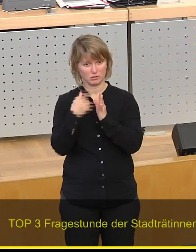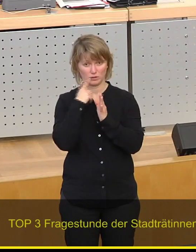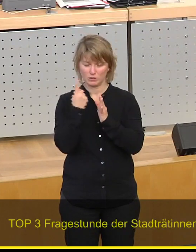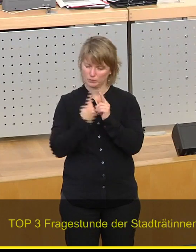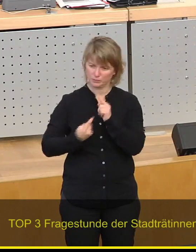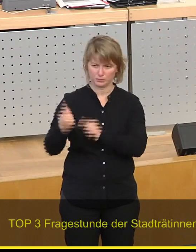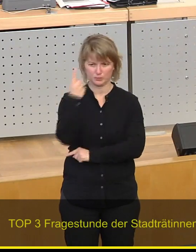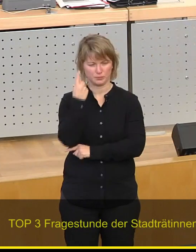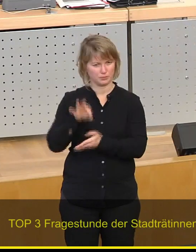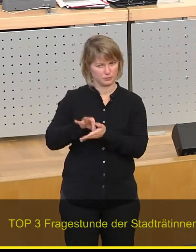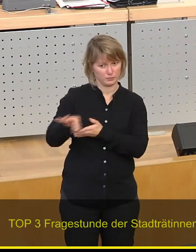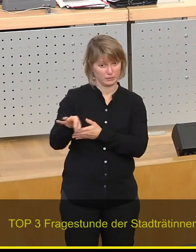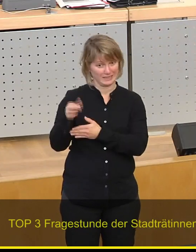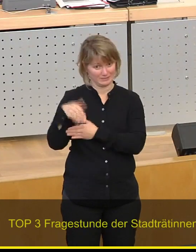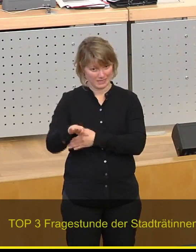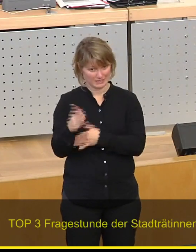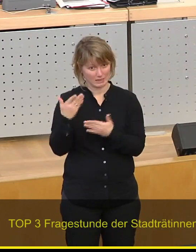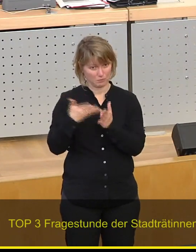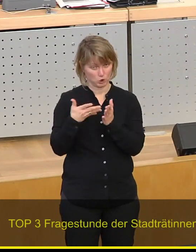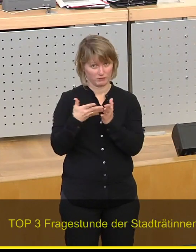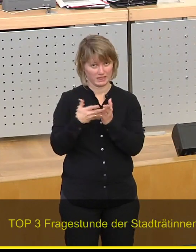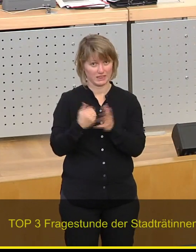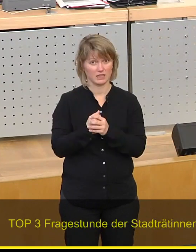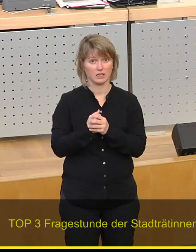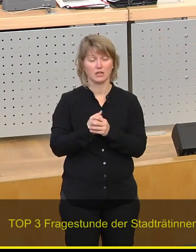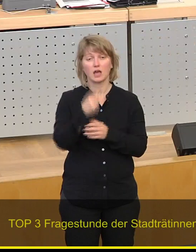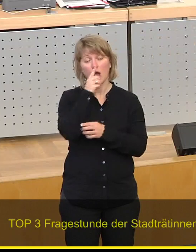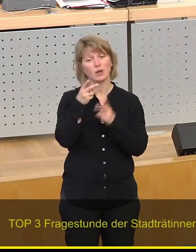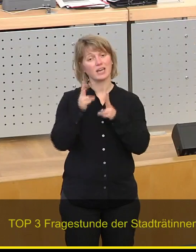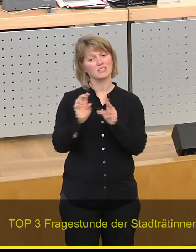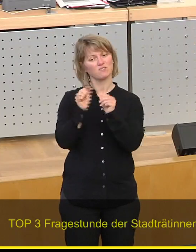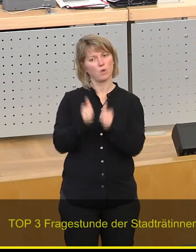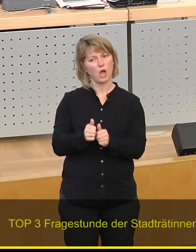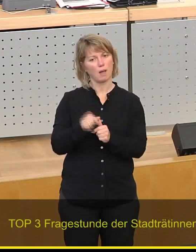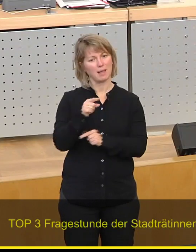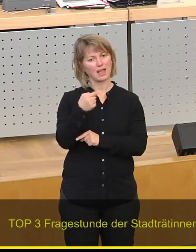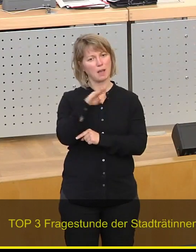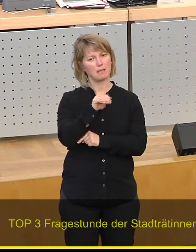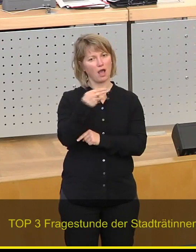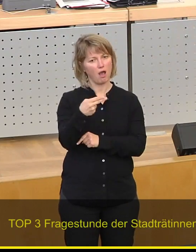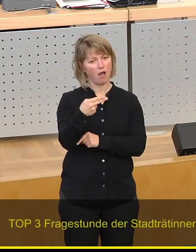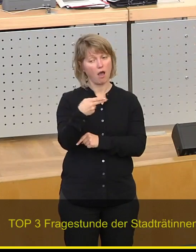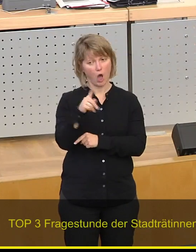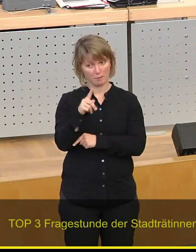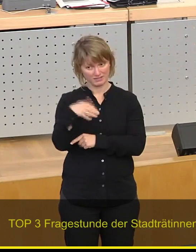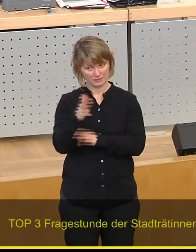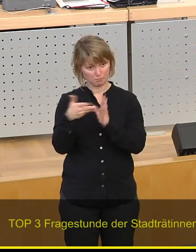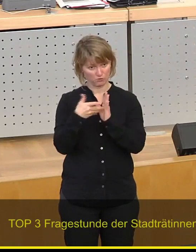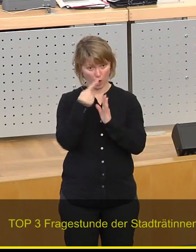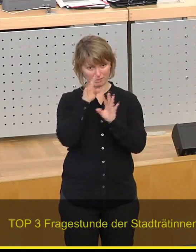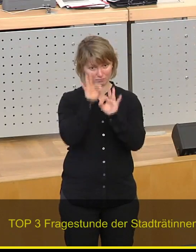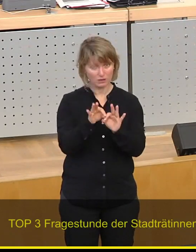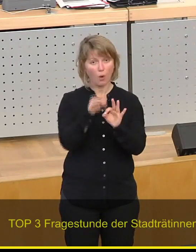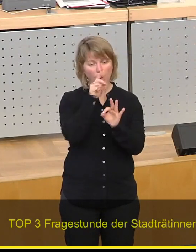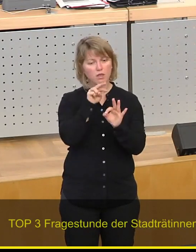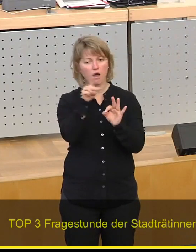und Finanzverwaltung erfolgt? Und wurden dabei auch die Rechtsform der GmbH oder andere Rechtsformen mit erwogen? Und aus welchen